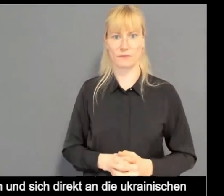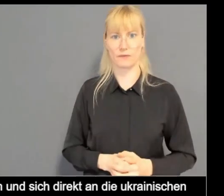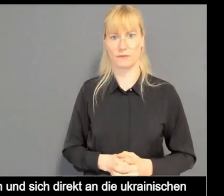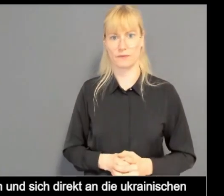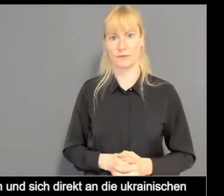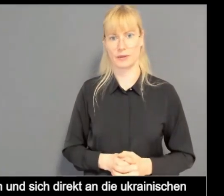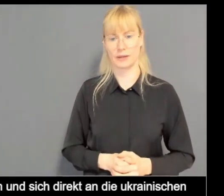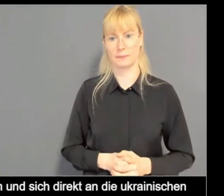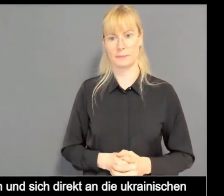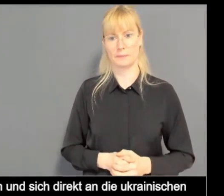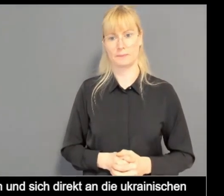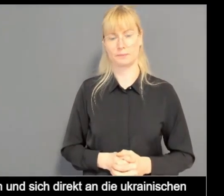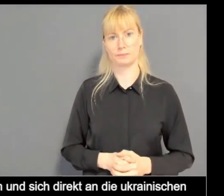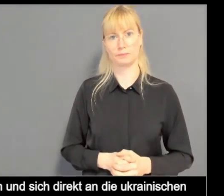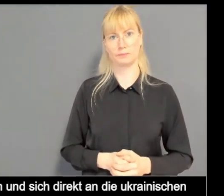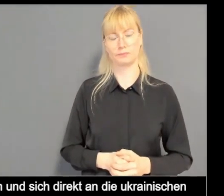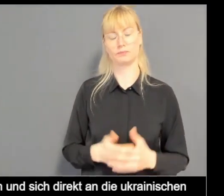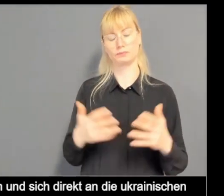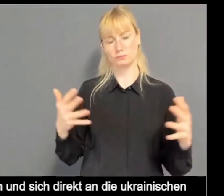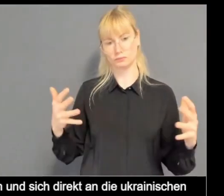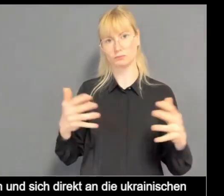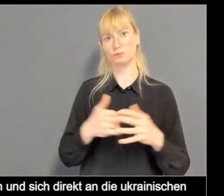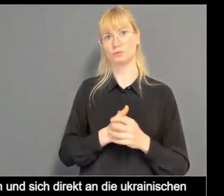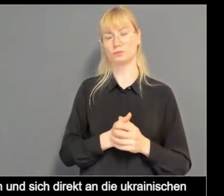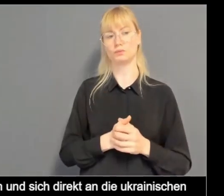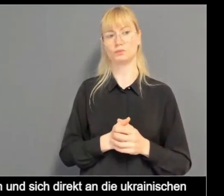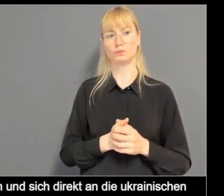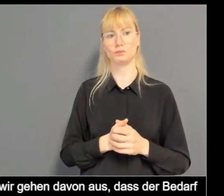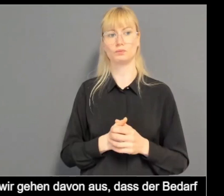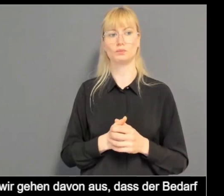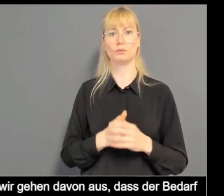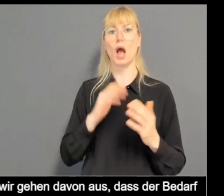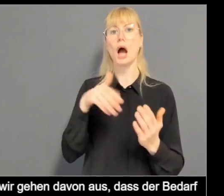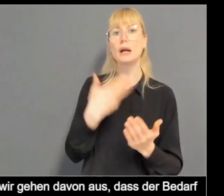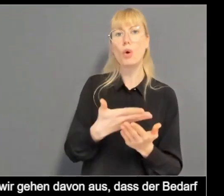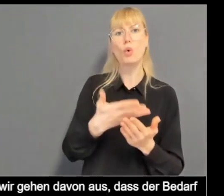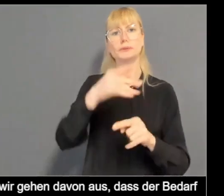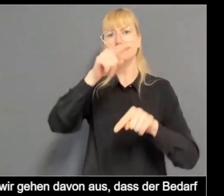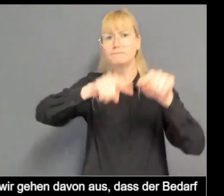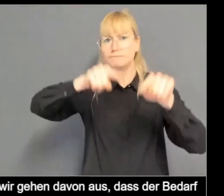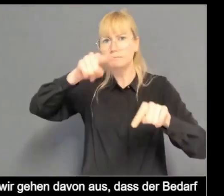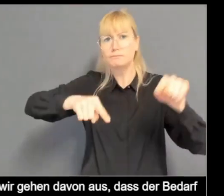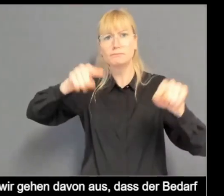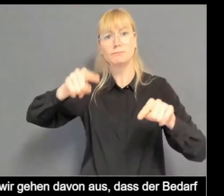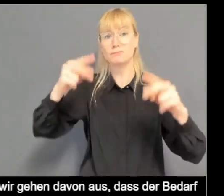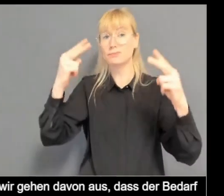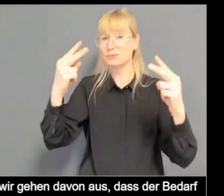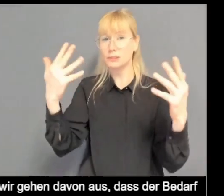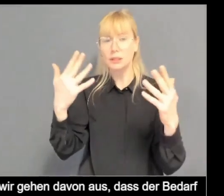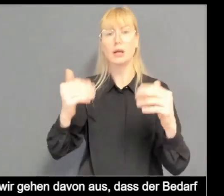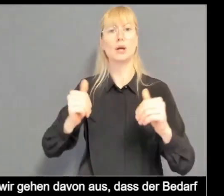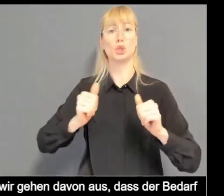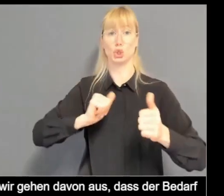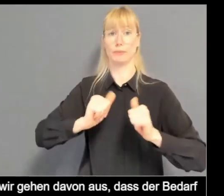deutschen Schulalltags in der jeweiligen Gruppe, Begegnungen mit dem Ankunftsland,